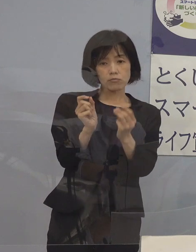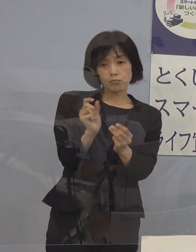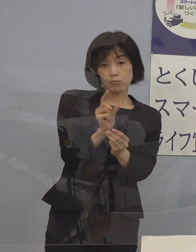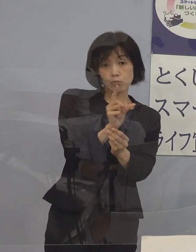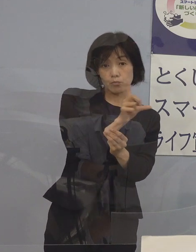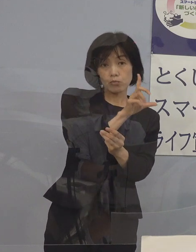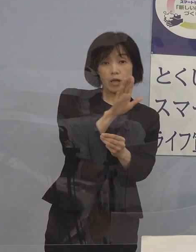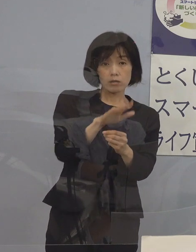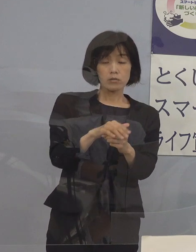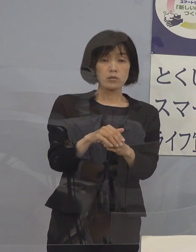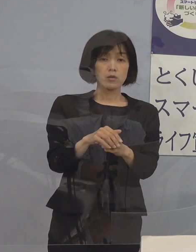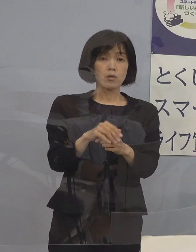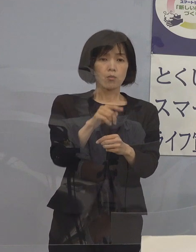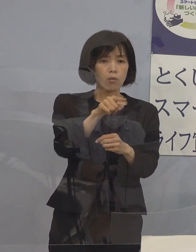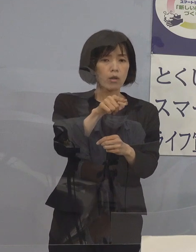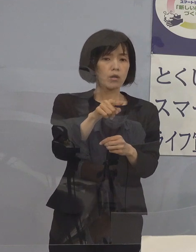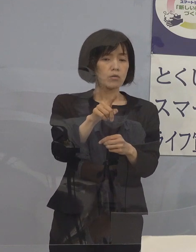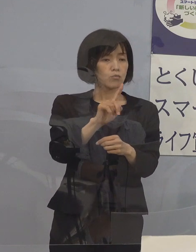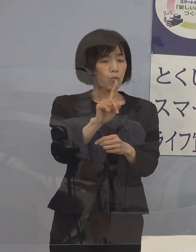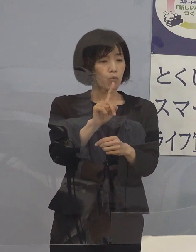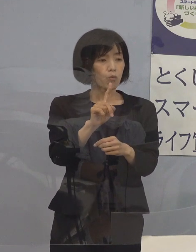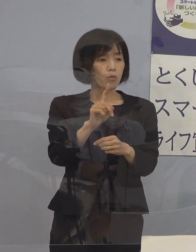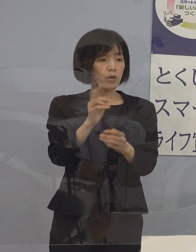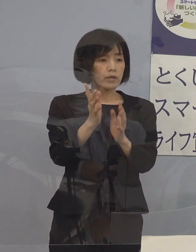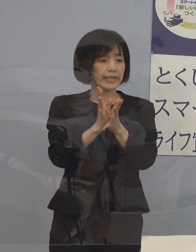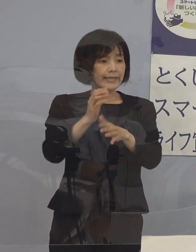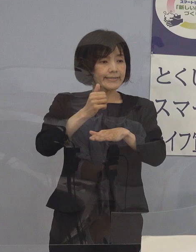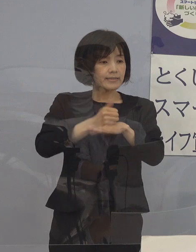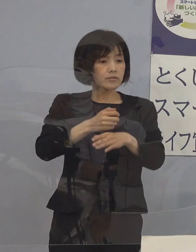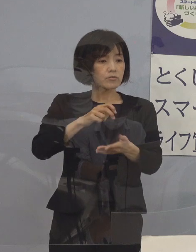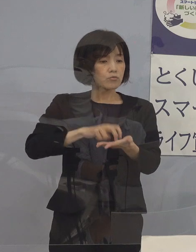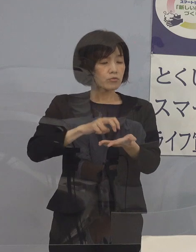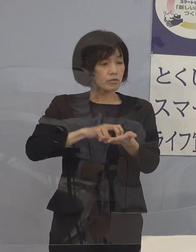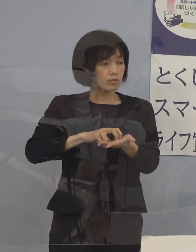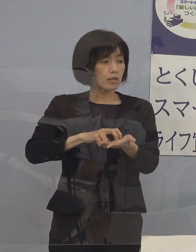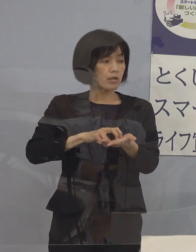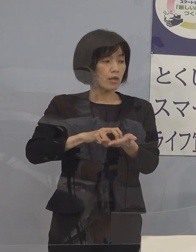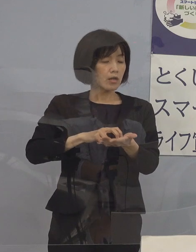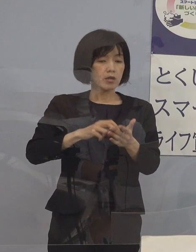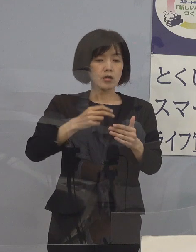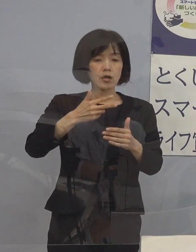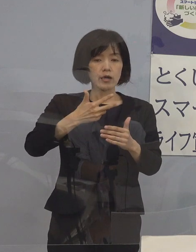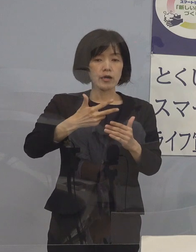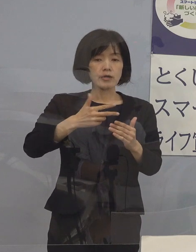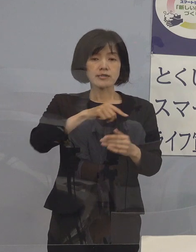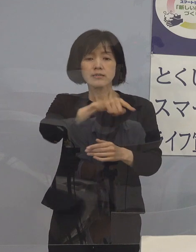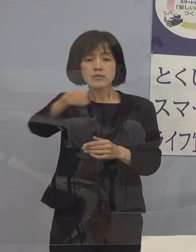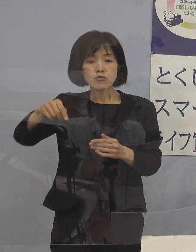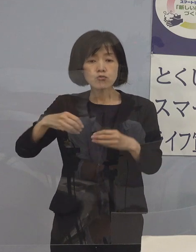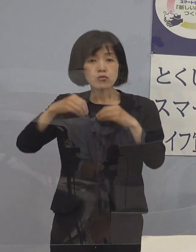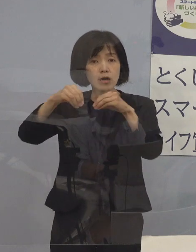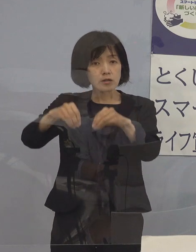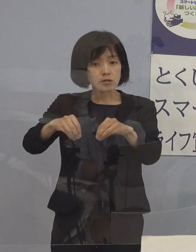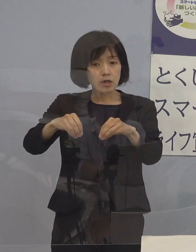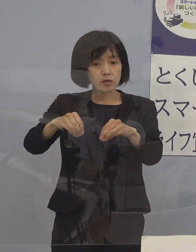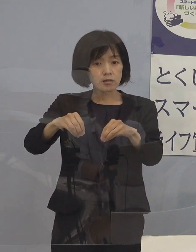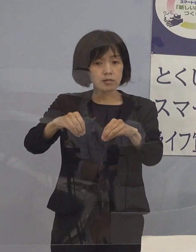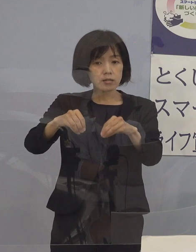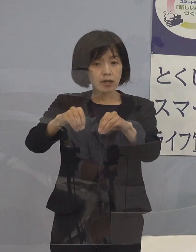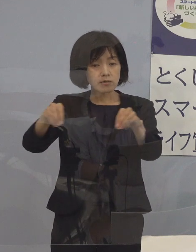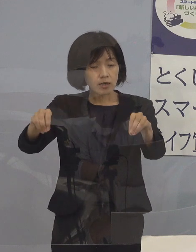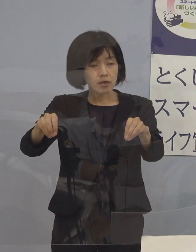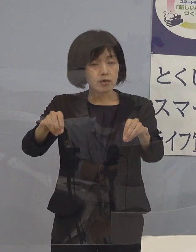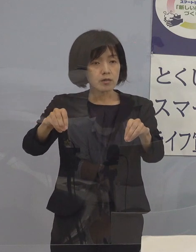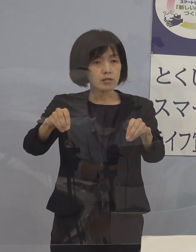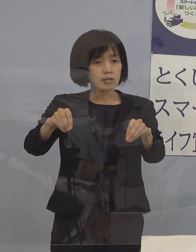状態でも、知事としては、市中感染ではないというふうな考えなのかというと、合わせて